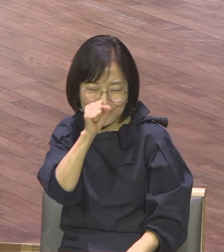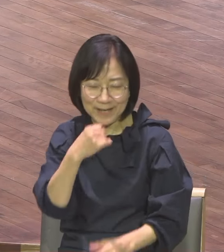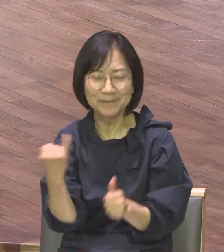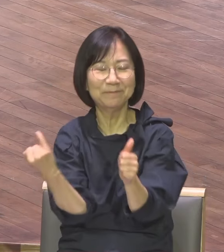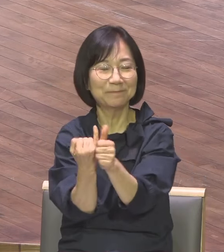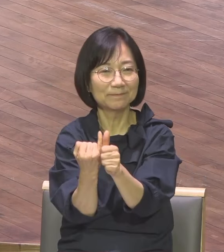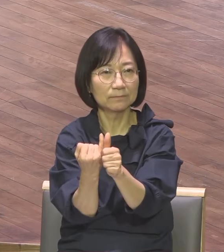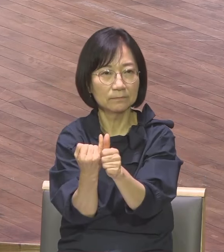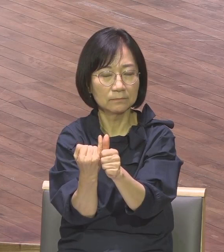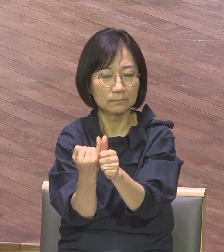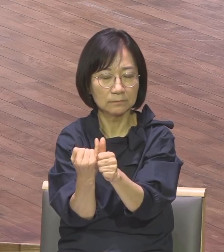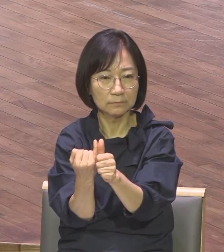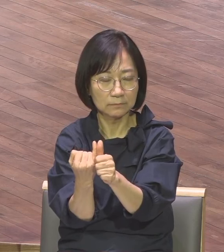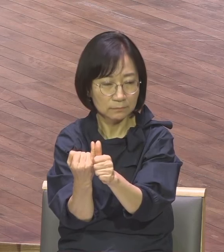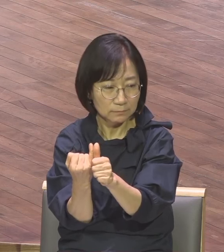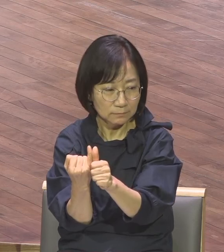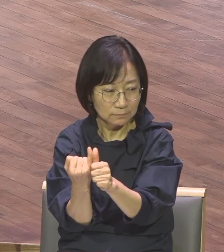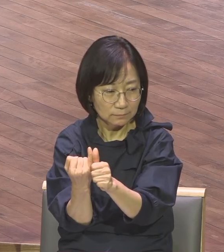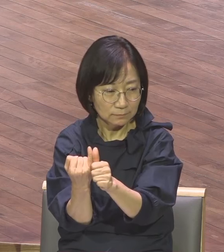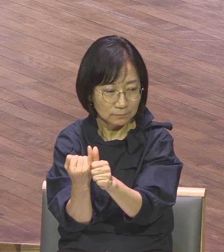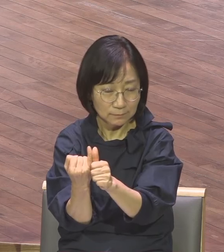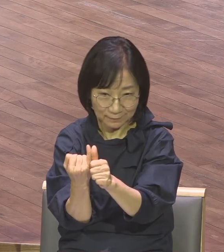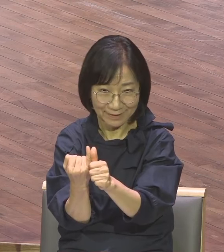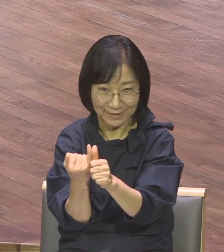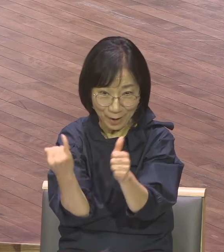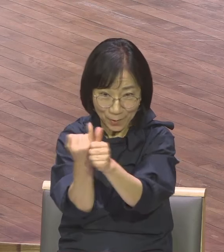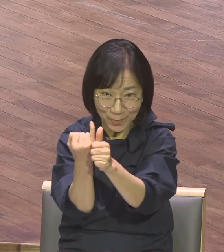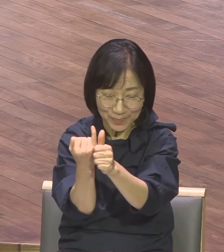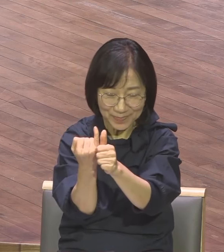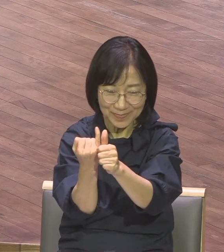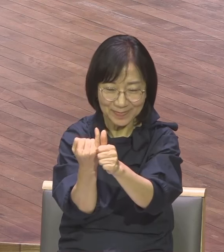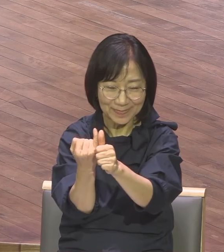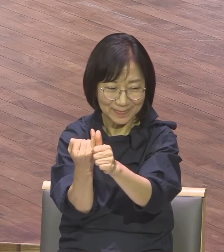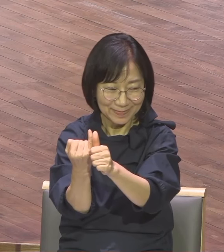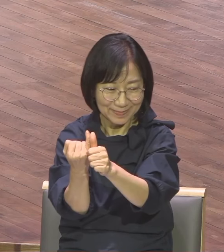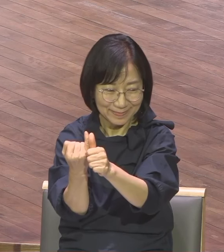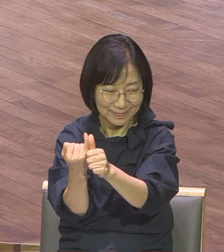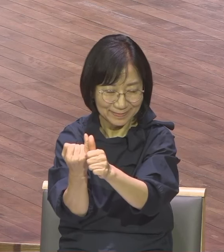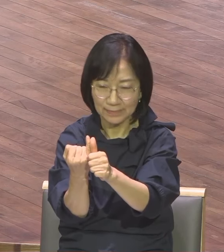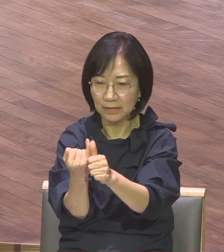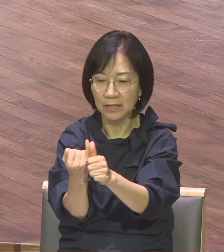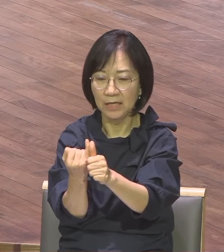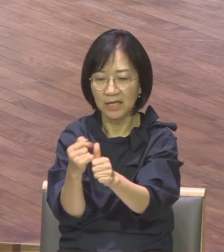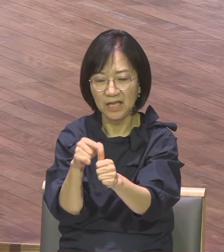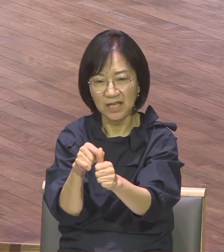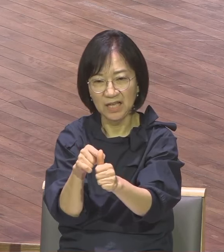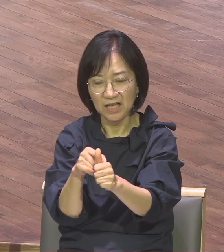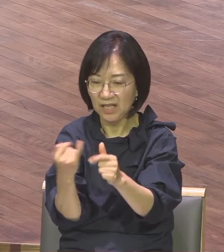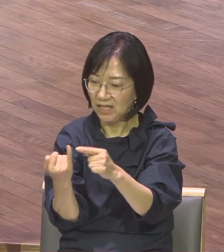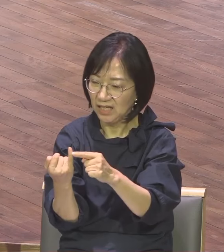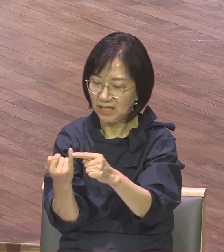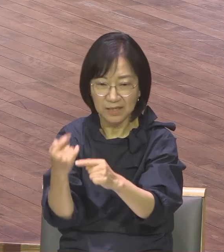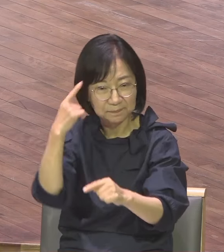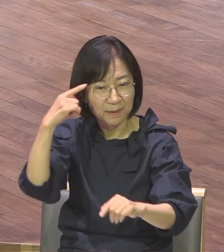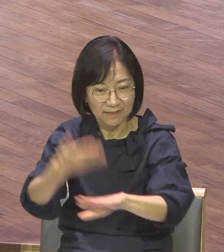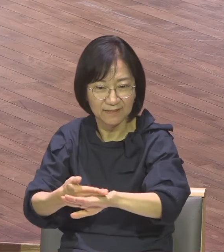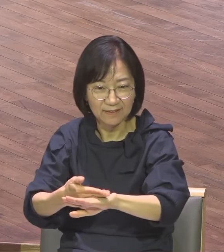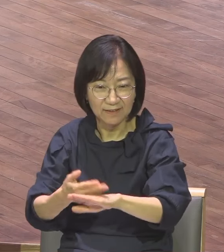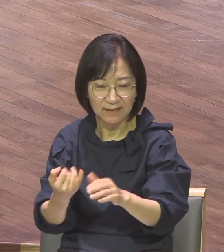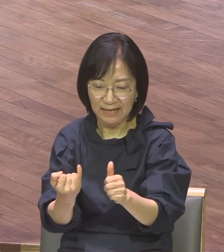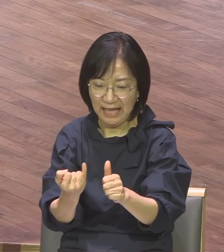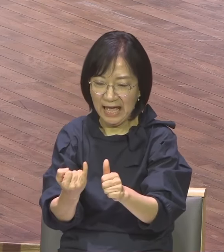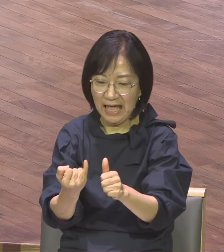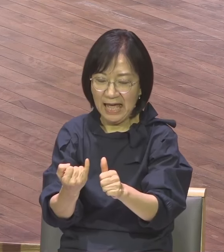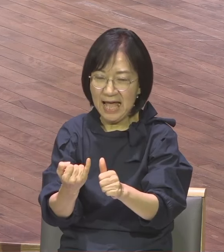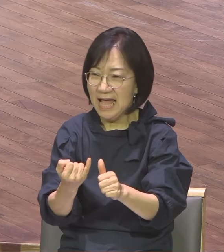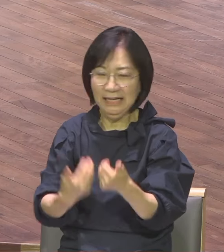너무 반대니까 만나서 그게 좋아서 결혼을 했는데 살다 보면 그게 반대가 되는 거예요. 그게